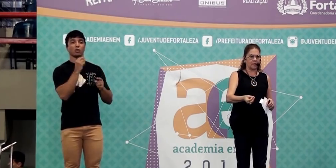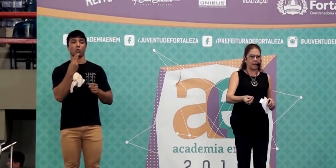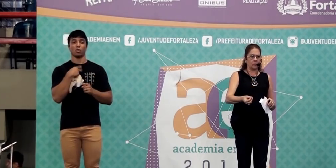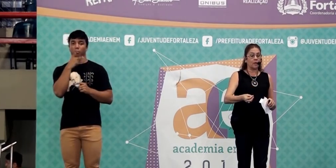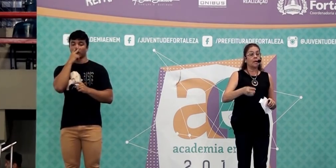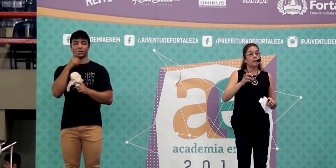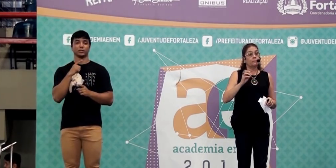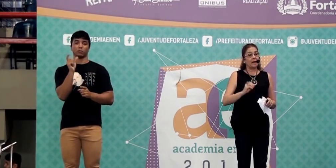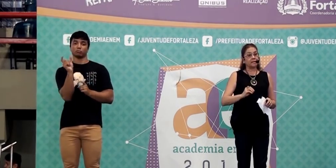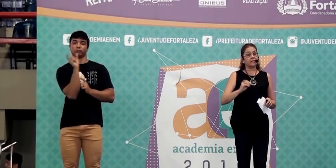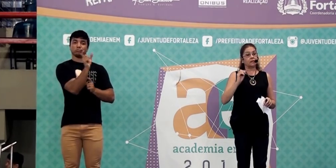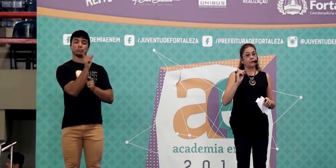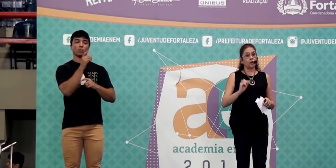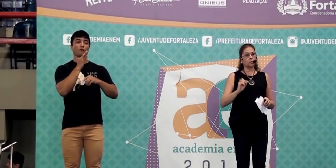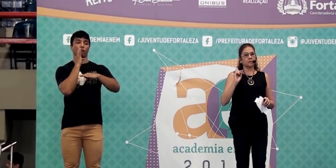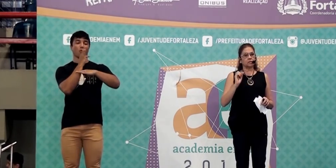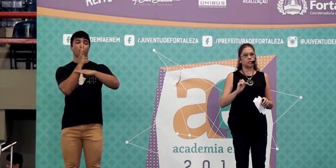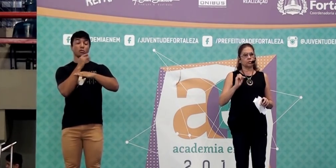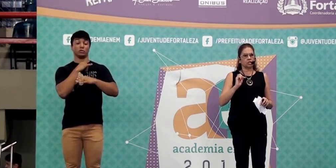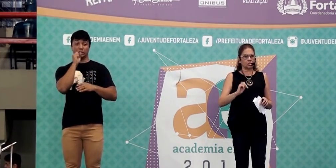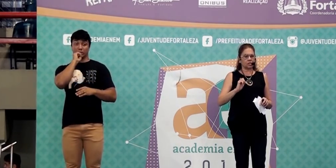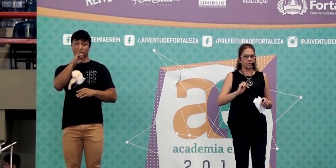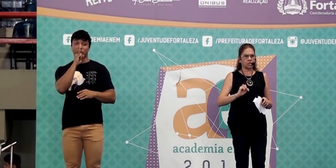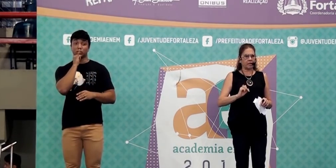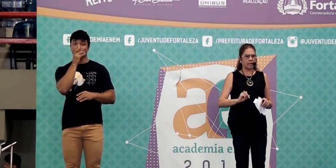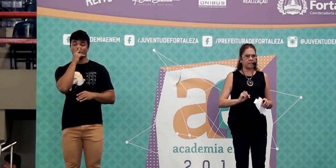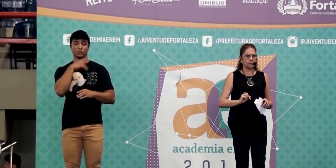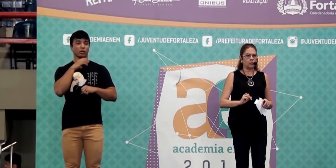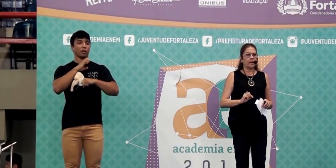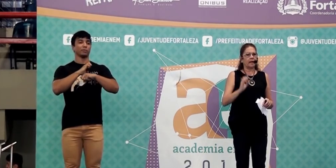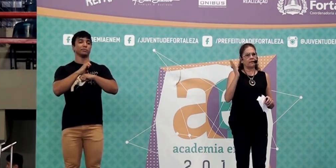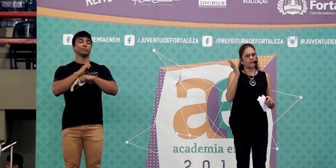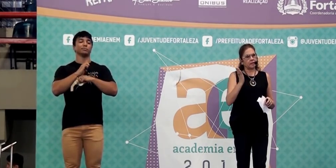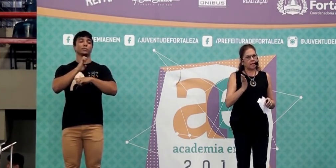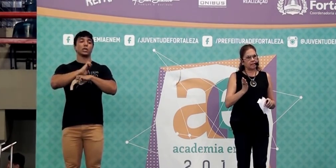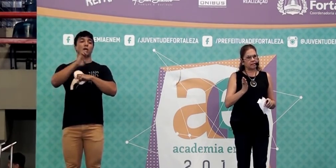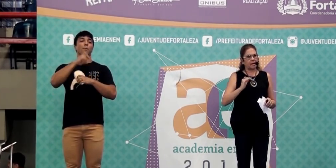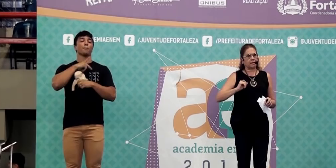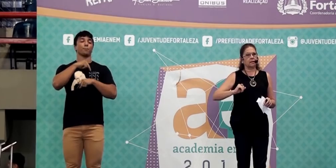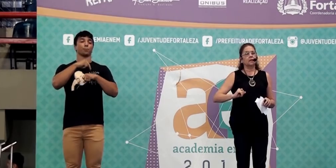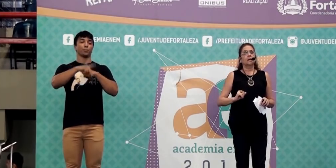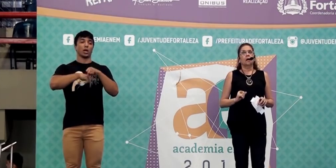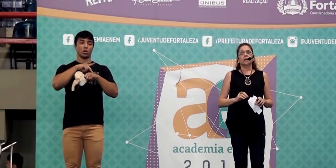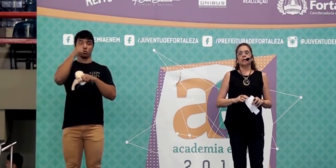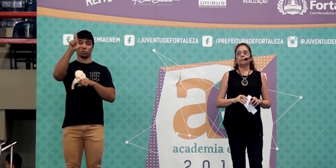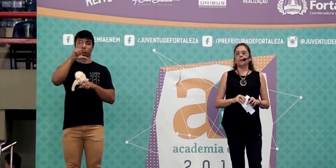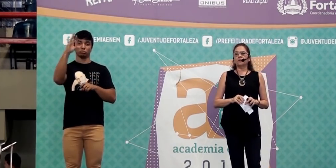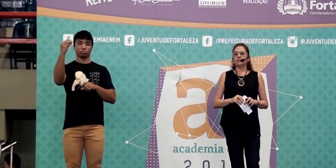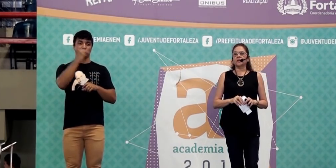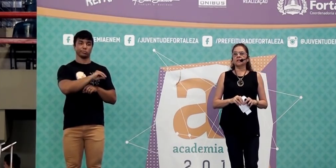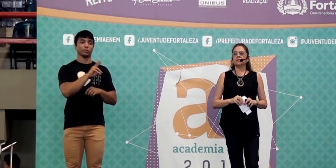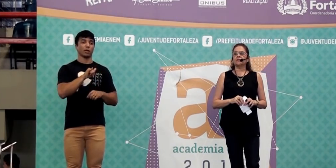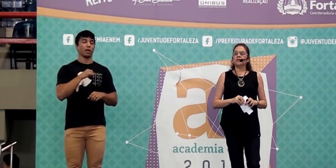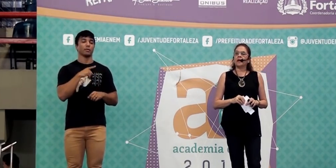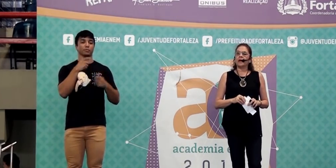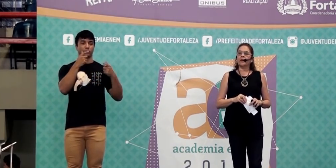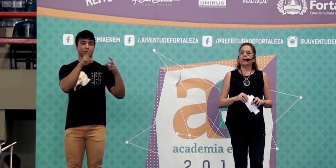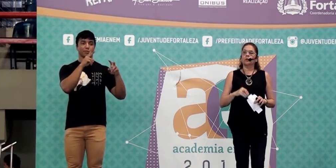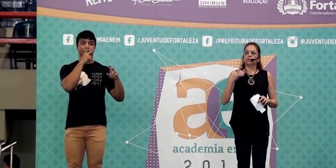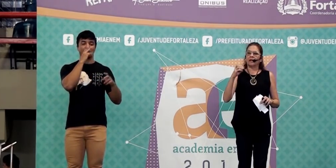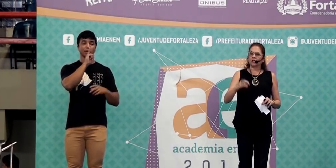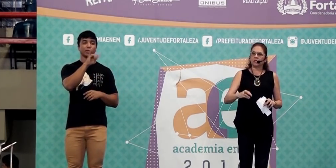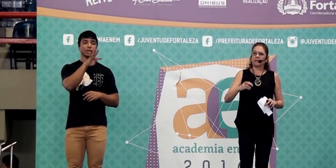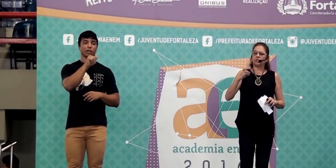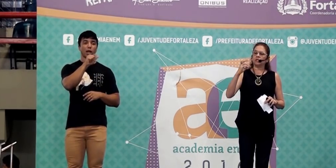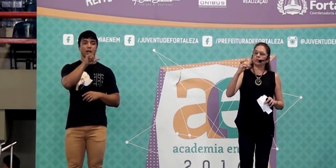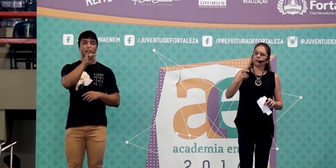é coloquial. Mas se for no sentido de estrangeirismo, ela vem italizada. E, por fim, se vier